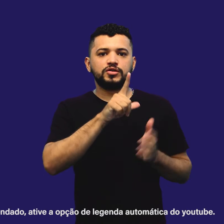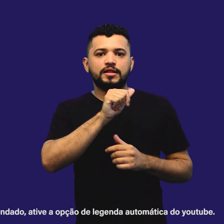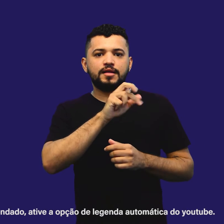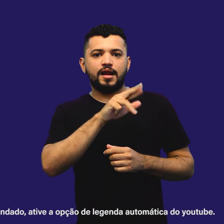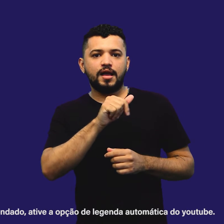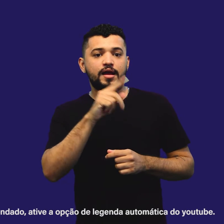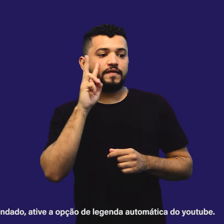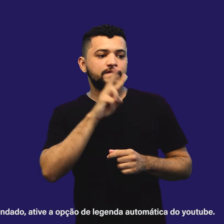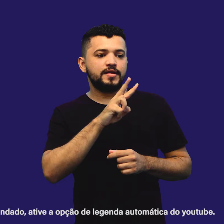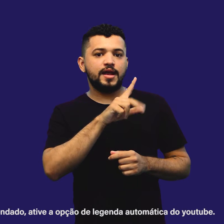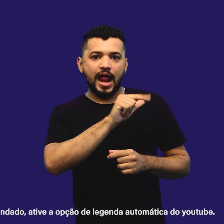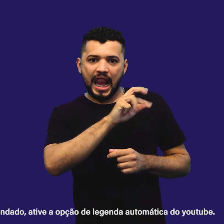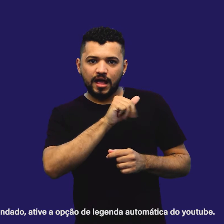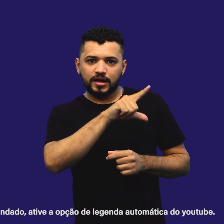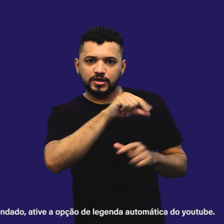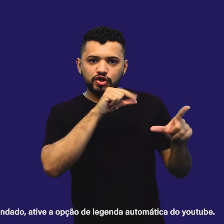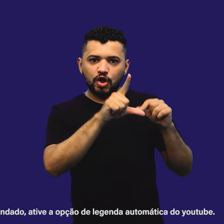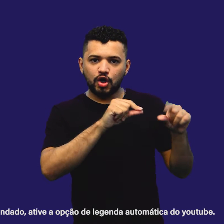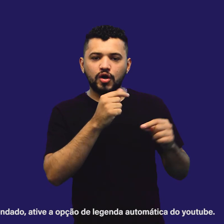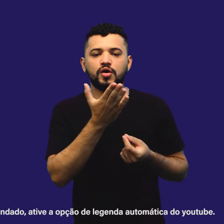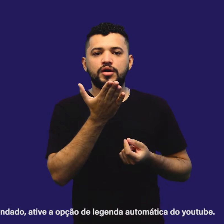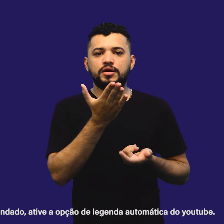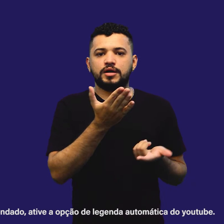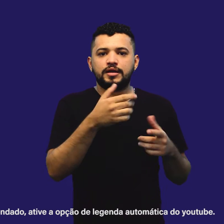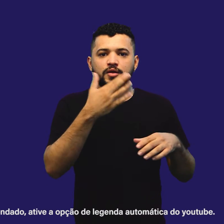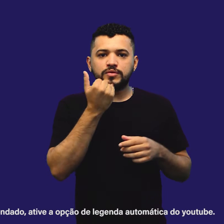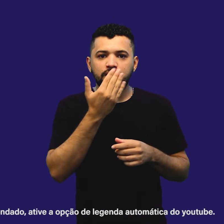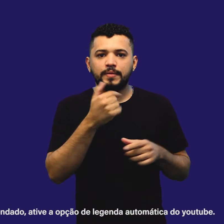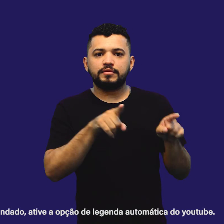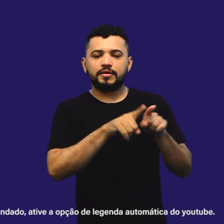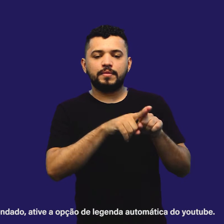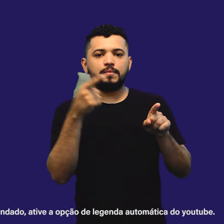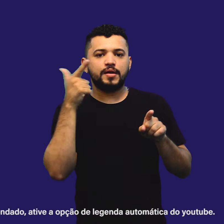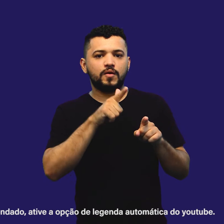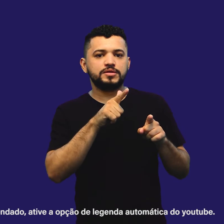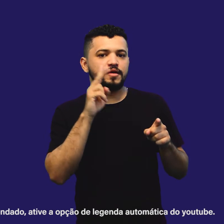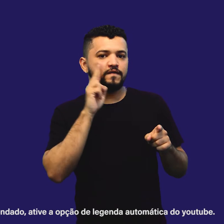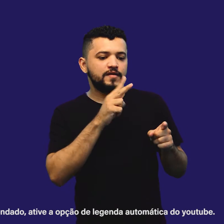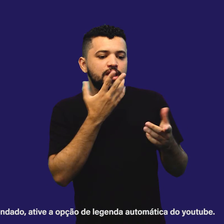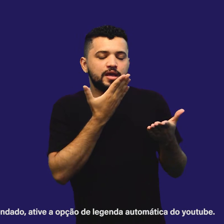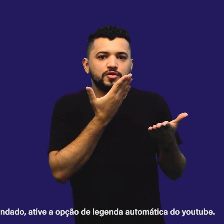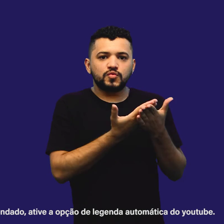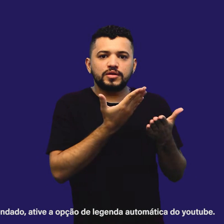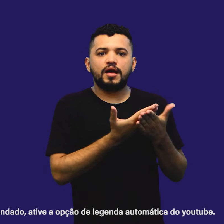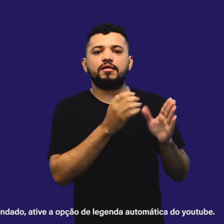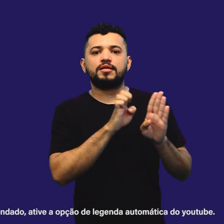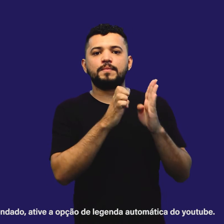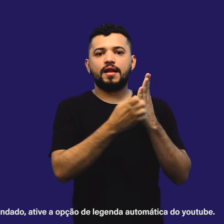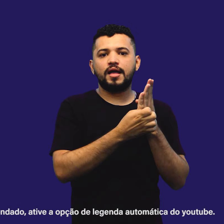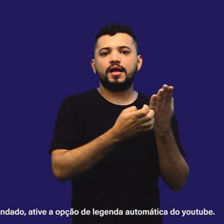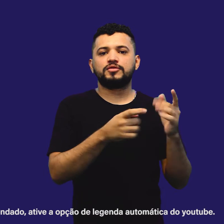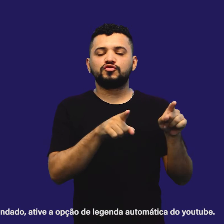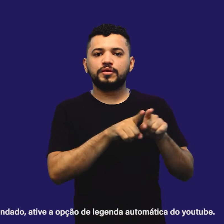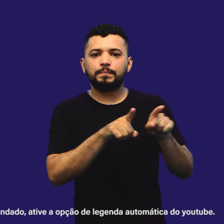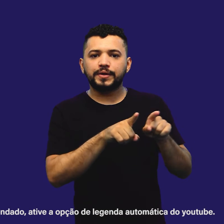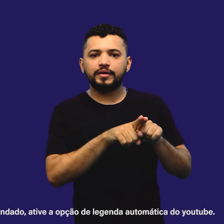ela monta esses ingredientes, estudando a embalagem, esse conhecimento vai para quem compra. Quem